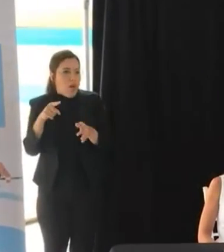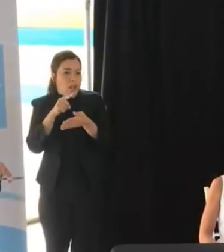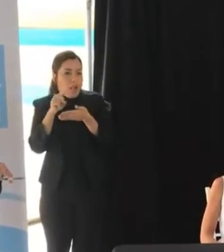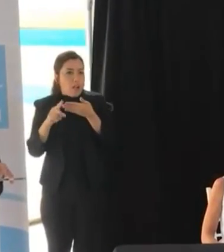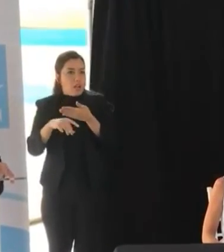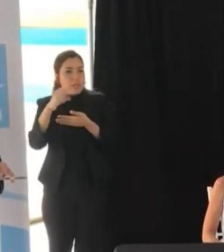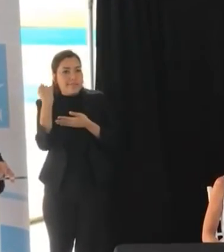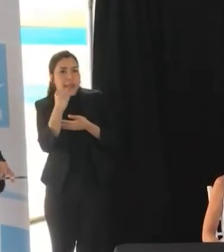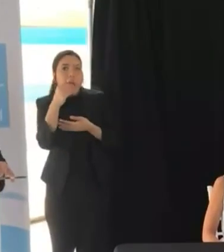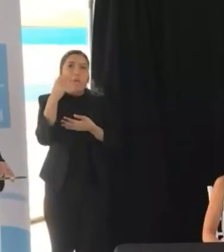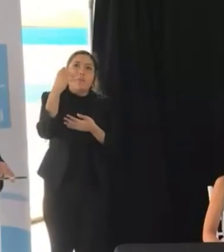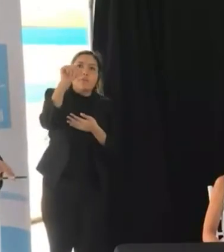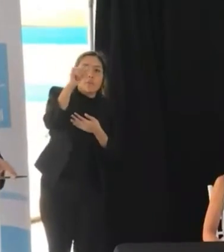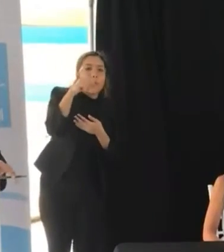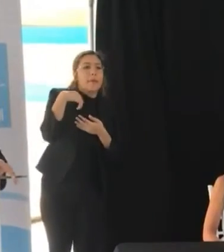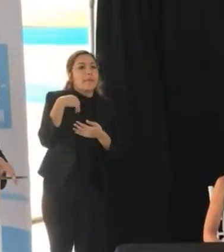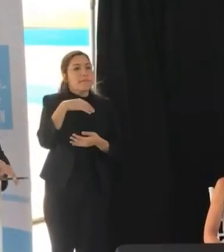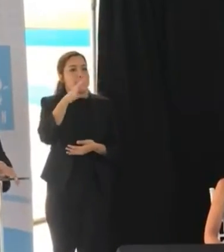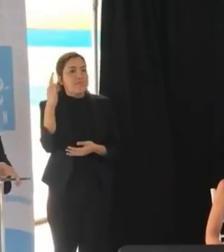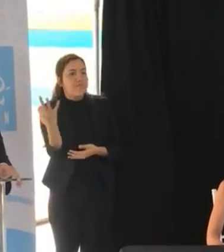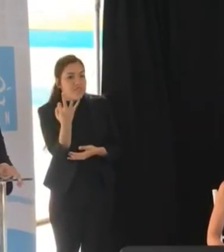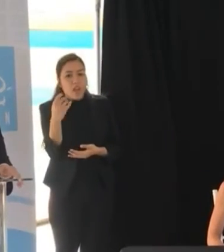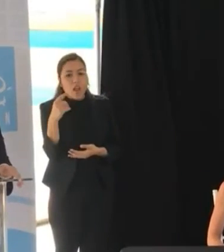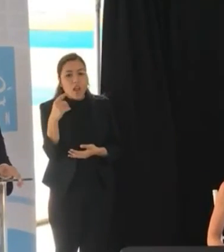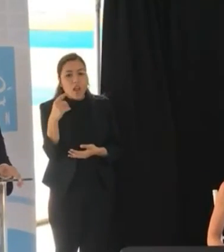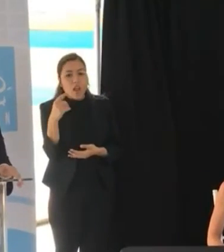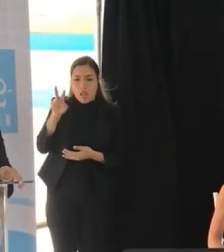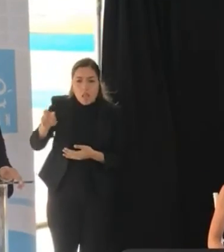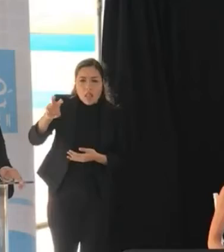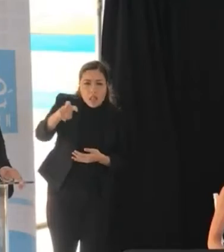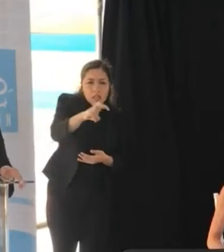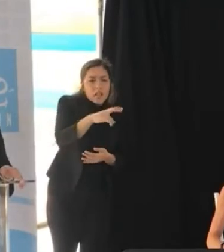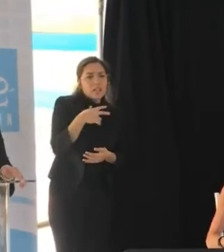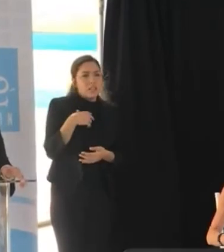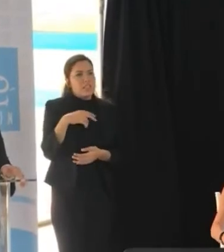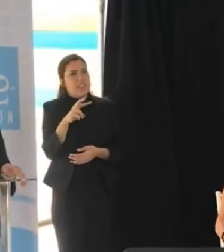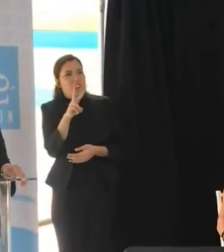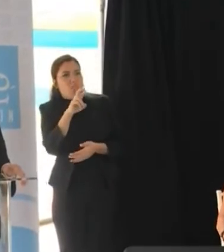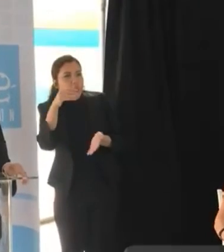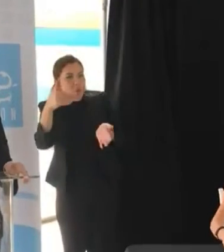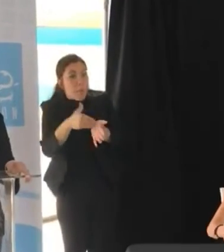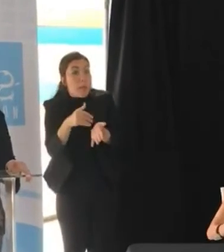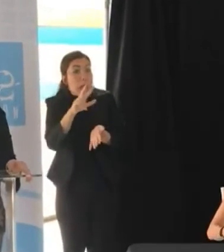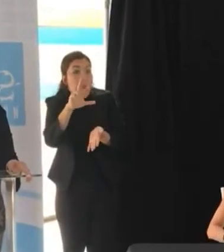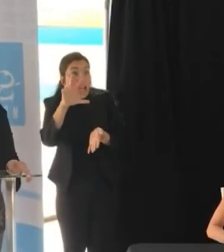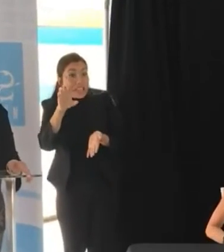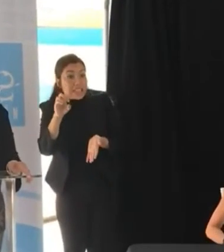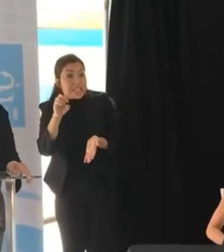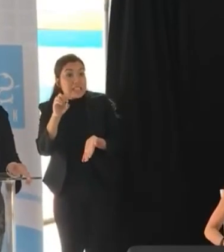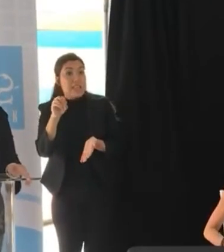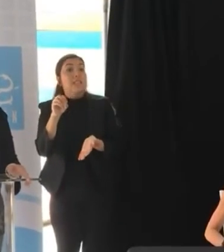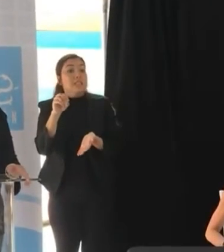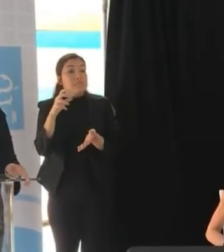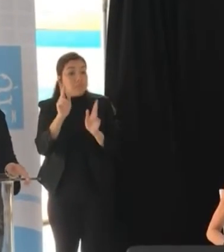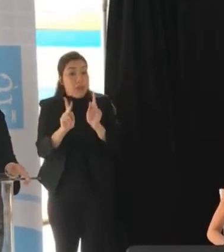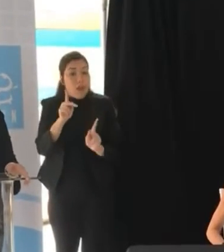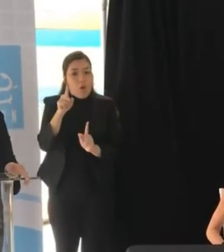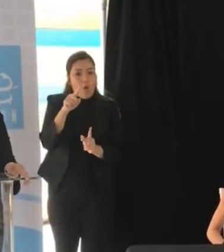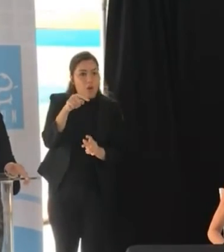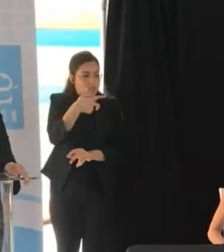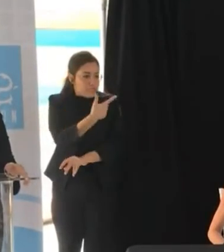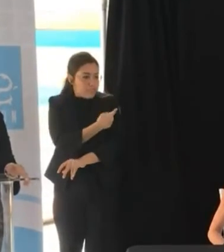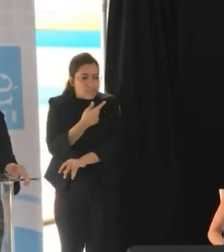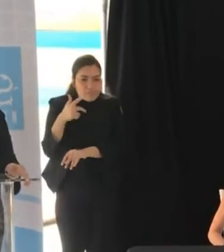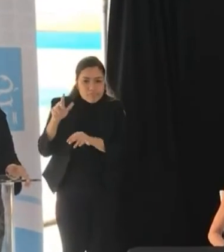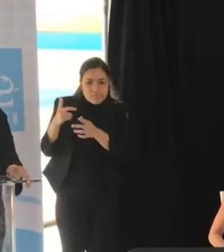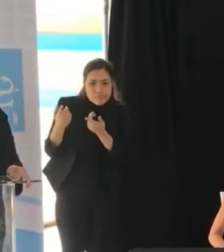2 semanas ha logrado vacunar sobre 2.300 pacientes encamados y algunos cuidadores.